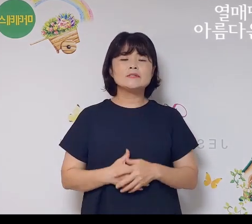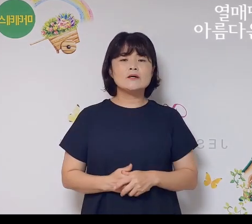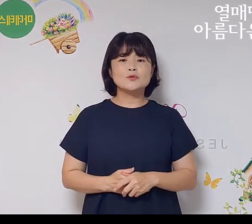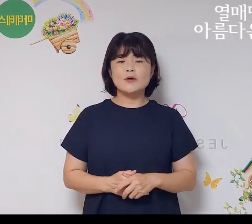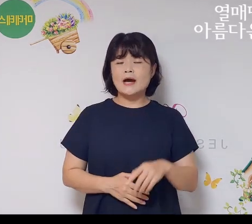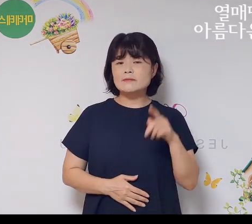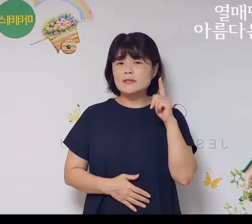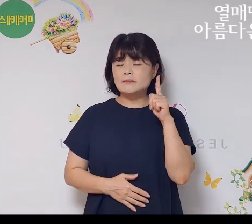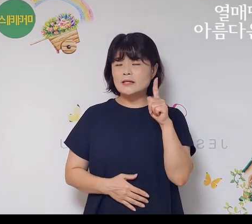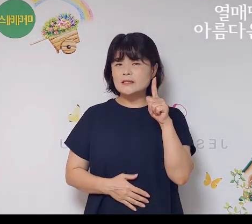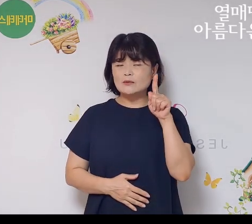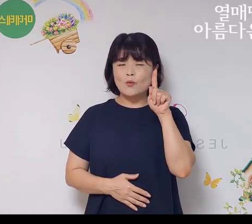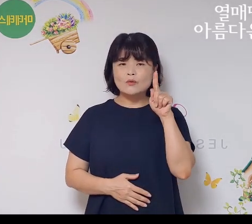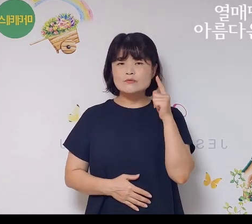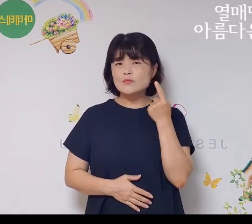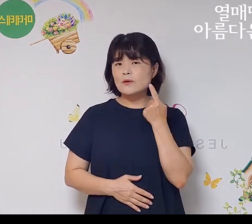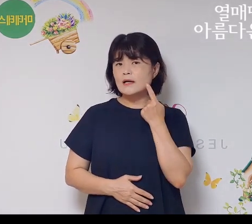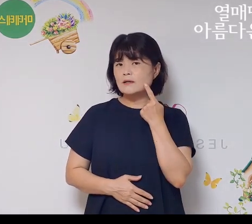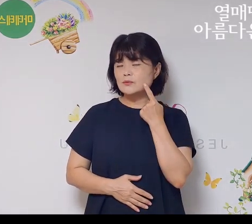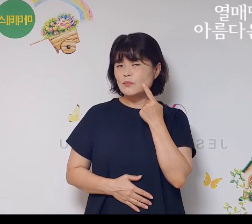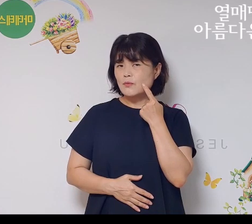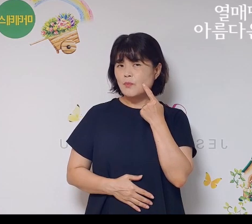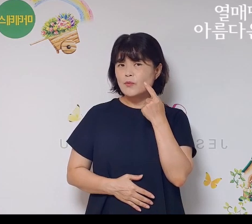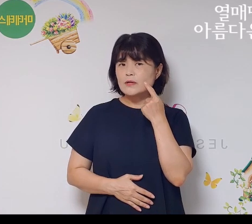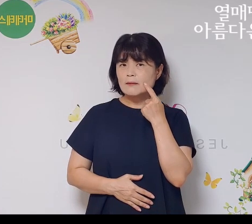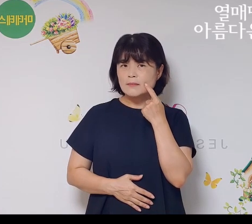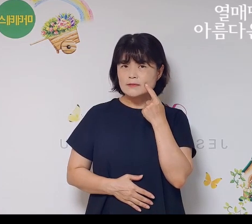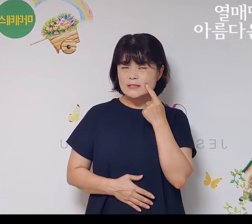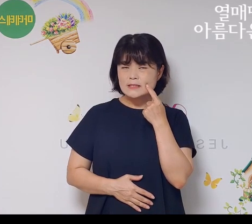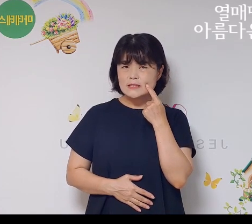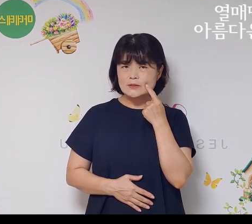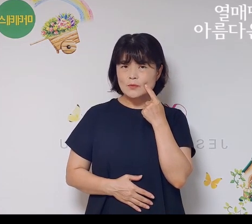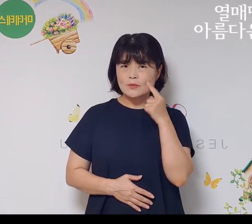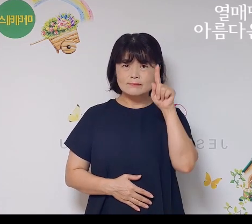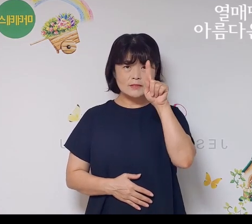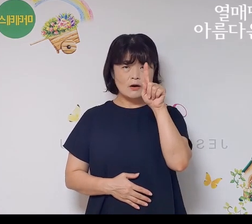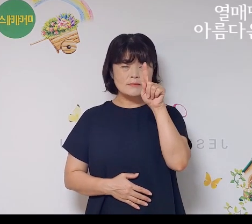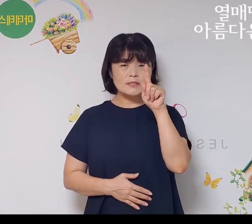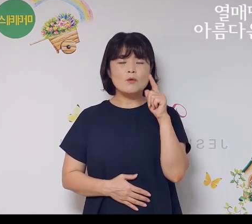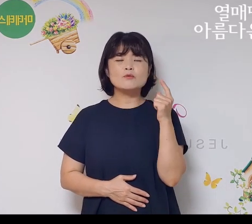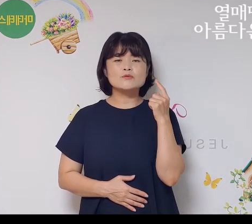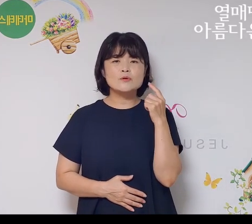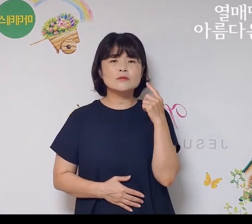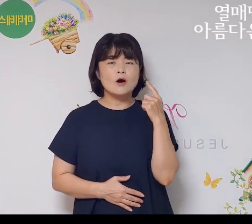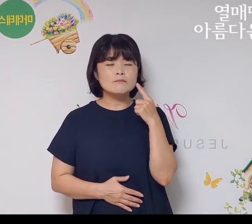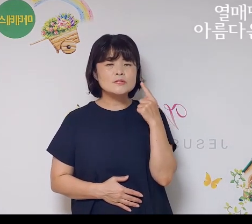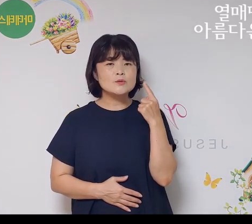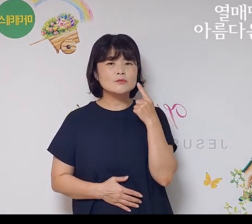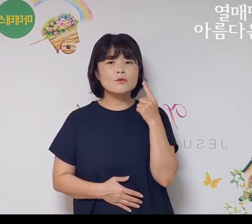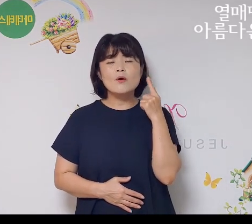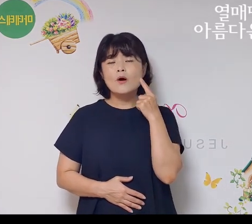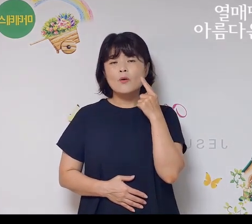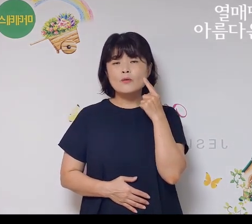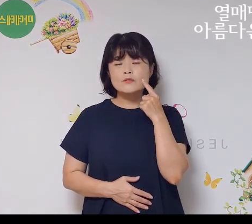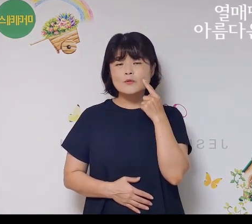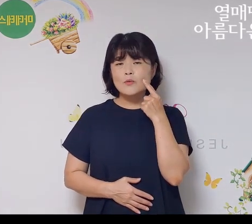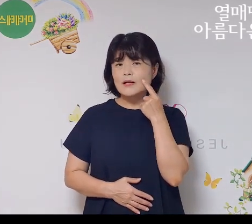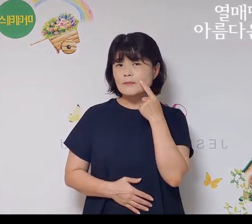아름다운 교회. 아름답다는 오른손가락으로 볼을 한번 찍으시고 오른손 검지손으로 오른손 볼을 한번